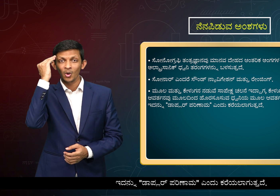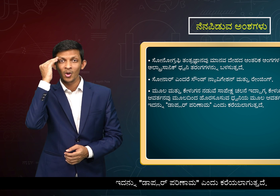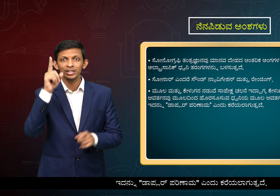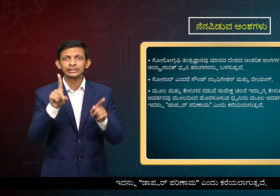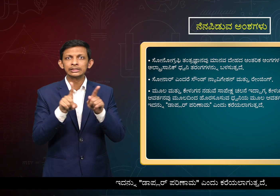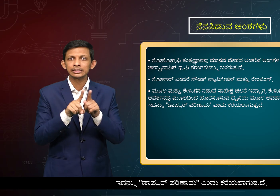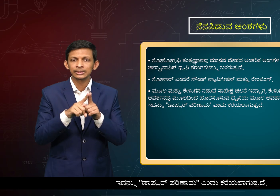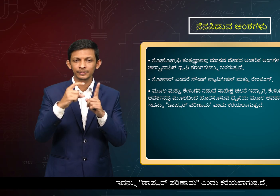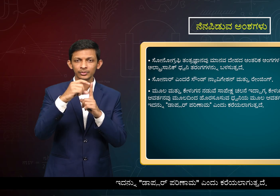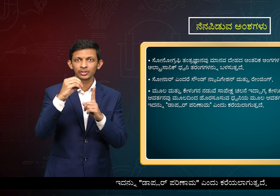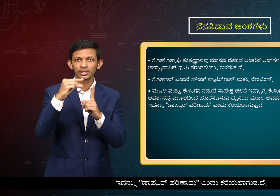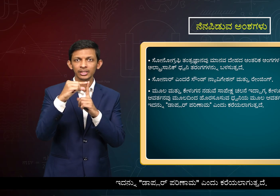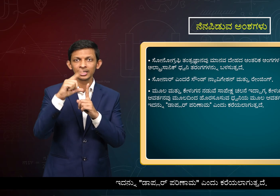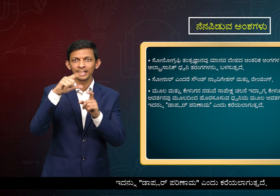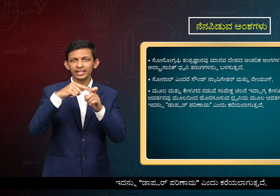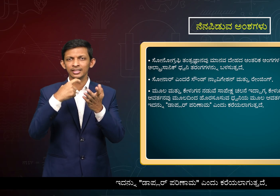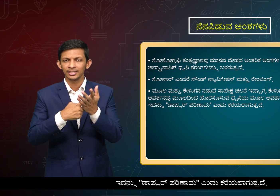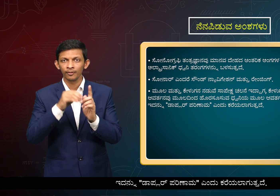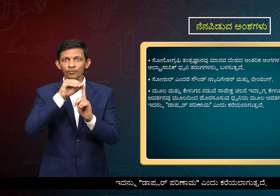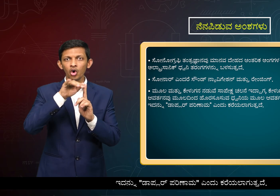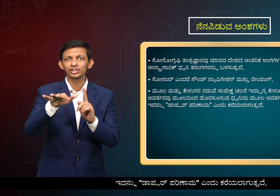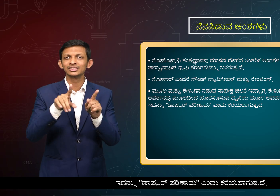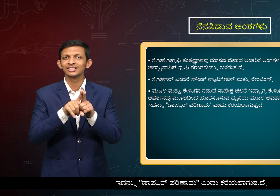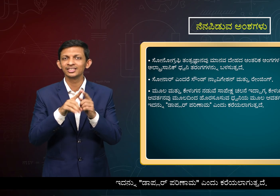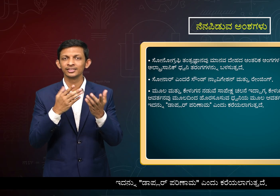ಇದನ್ನು ಡಾಪ್ಲರ್ ಪರಿಣಾಮ ಎಂದು ಕರೆಯಲಾಗುತ್ತದೆ.